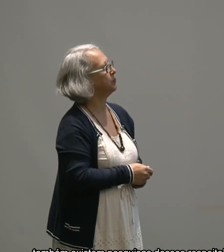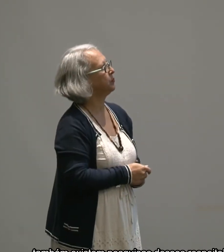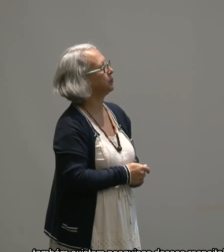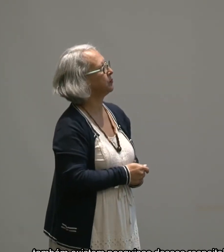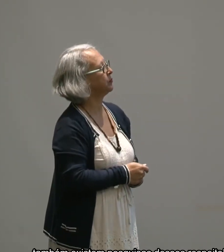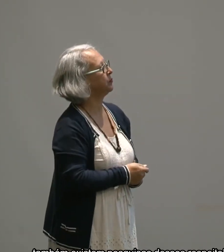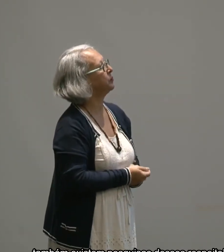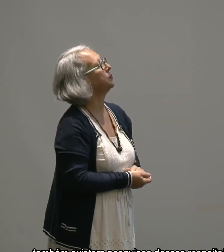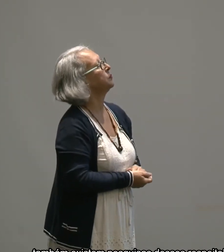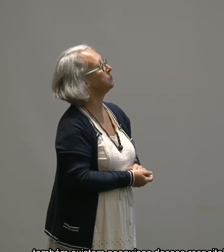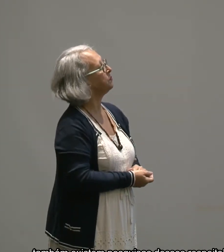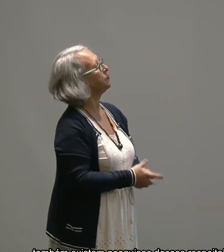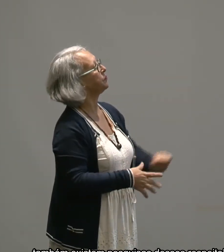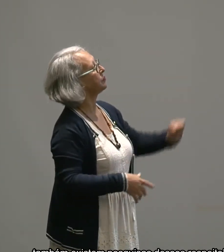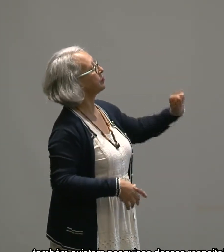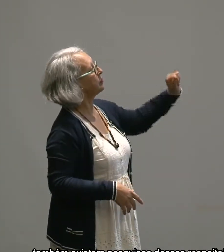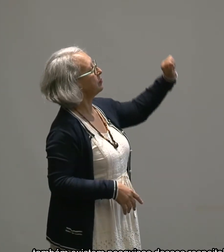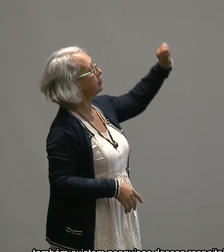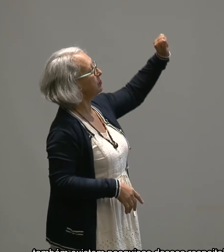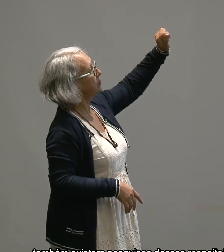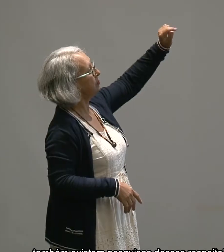Existem também pesquisas nesse respeito.